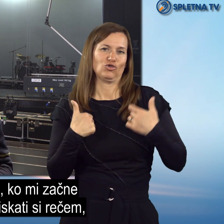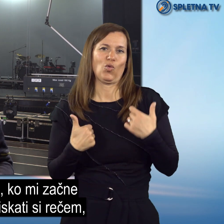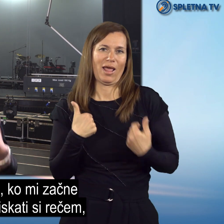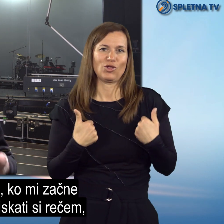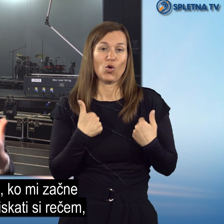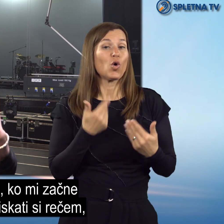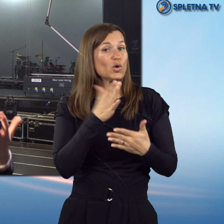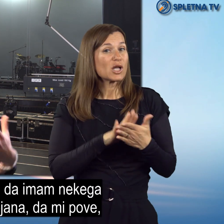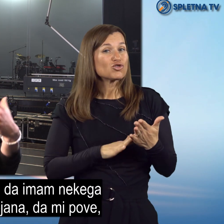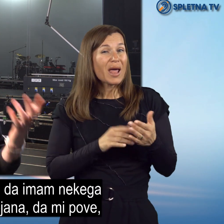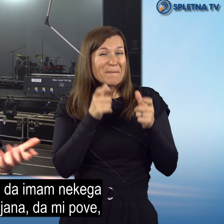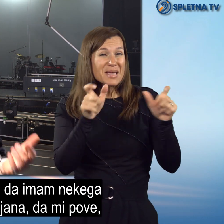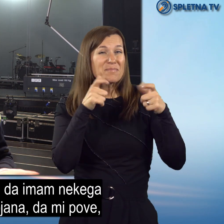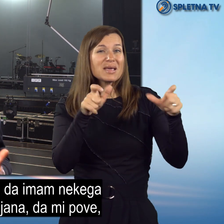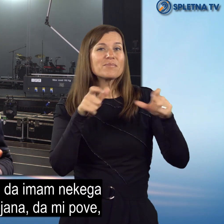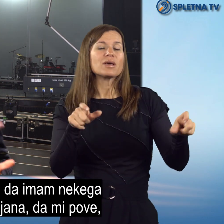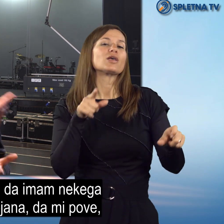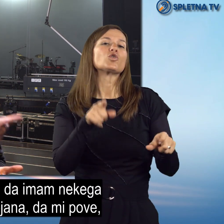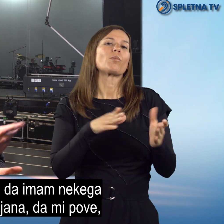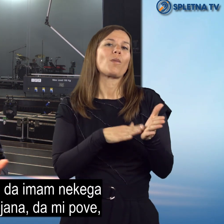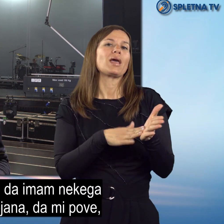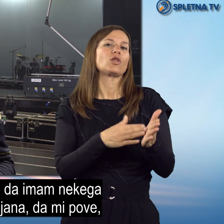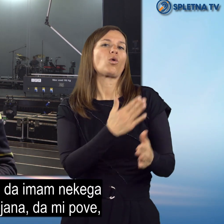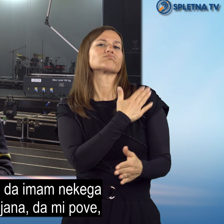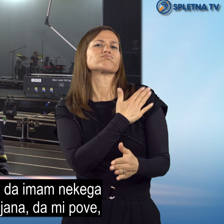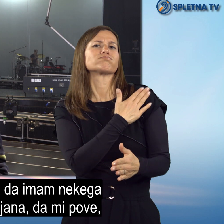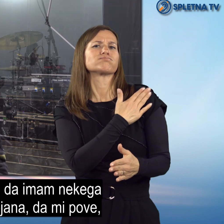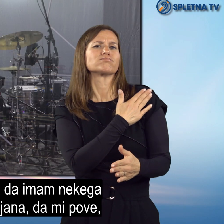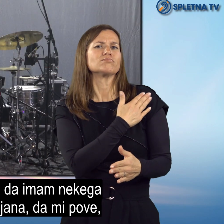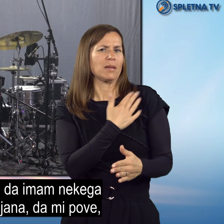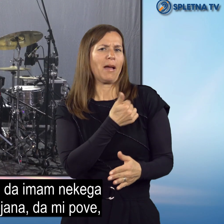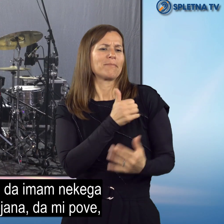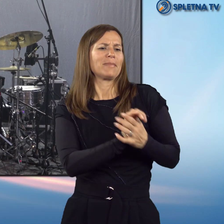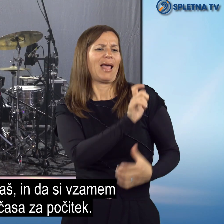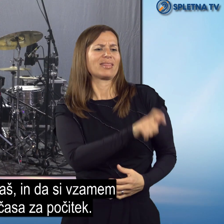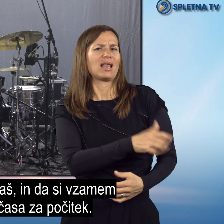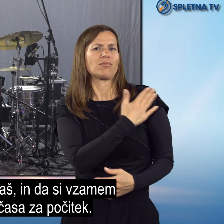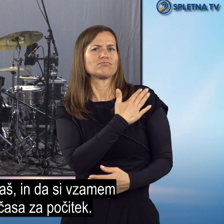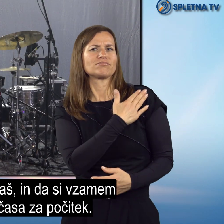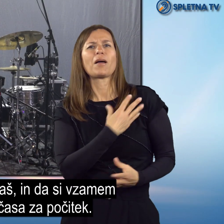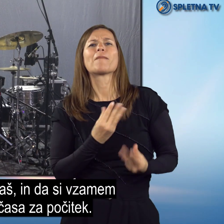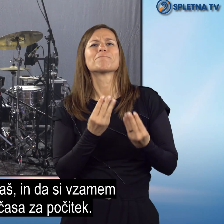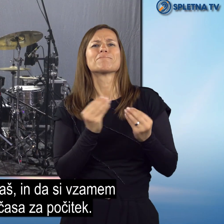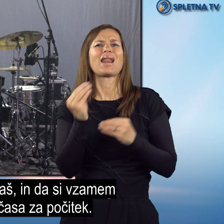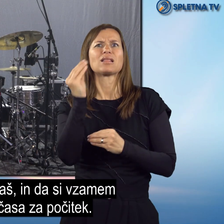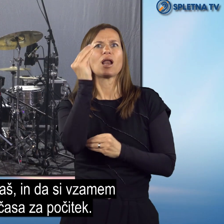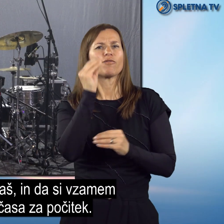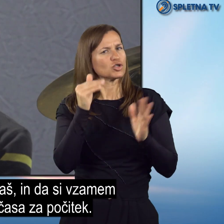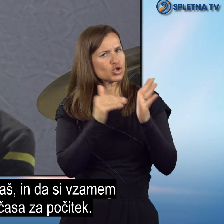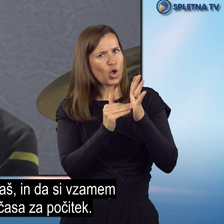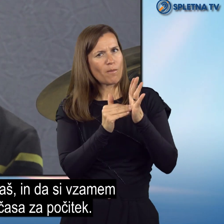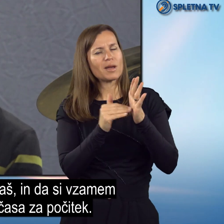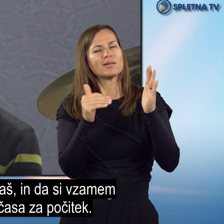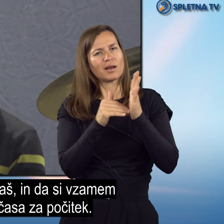preveč piskati, si rečem, to je v redu, da imam nekega drugega Bojana, da mi pove, Bojan, pretiravaš, in da se